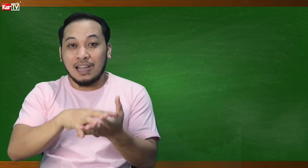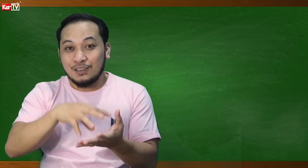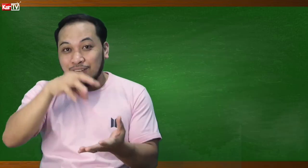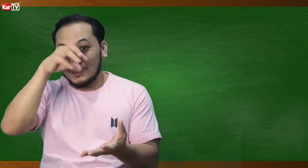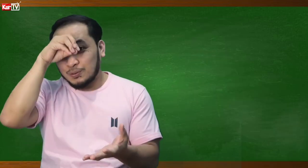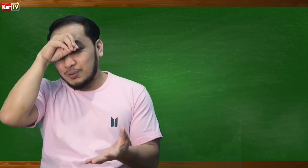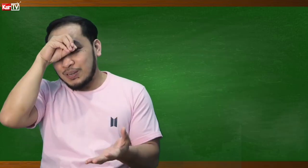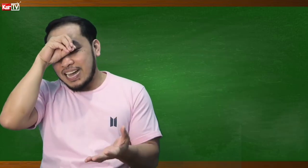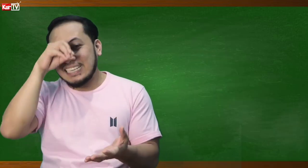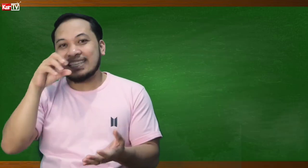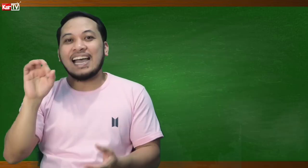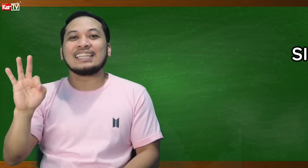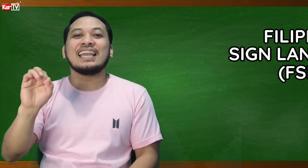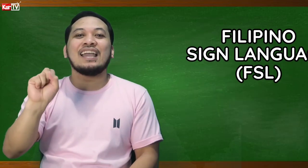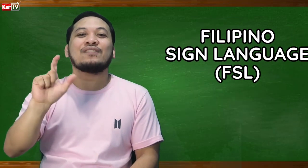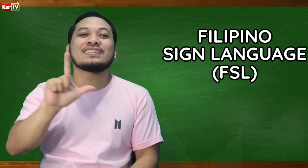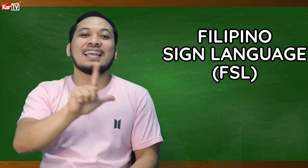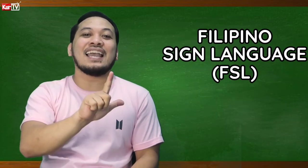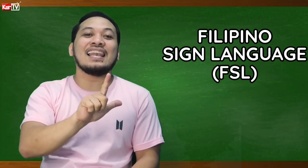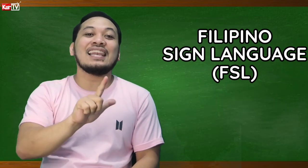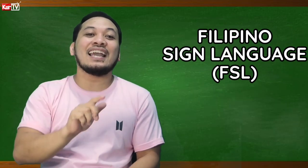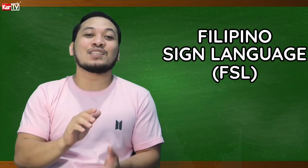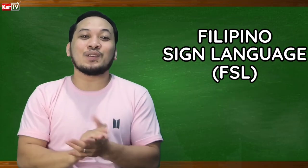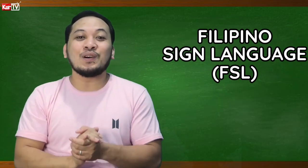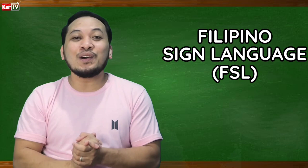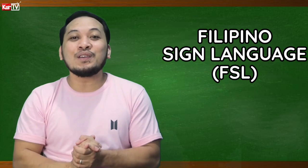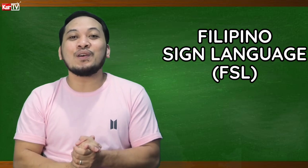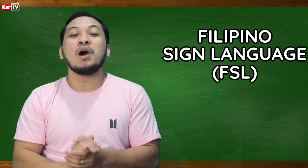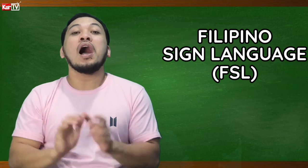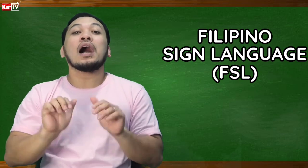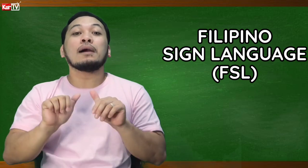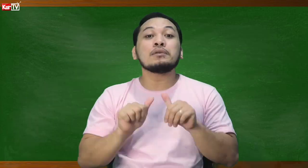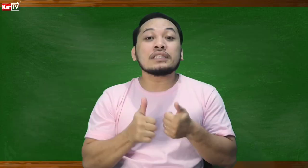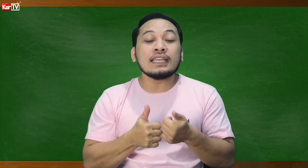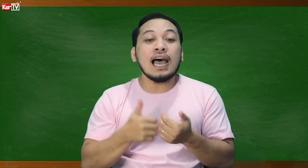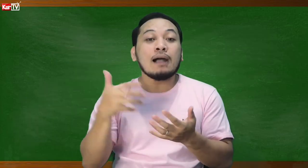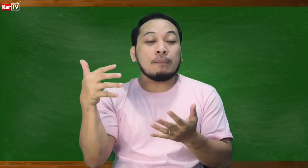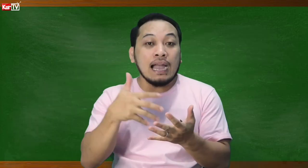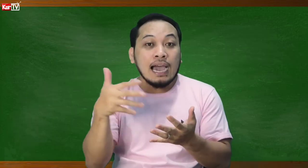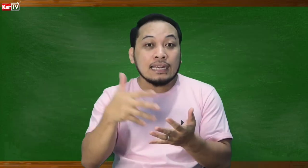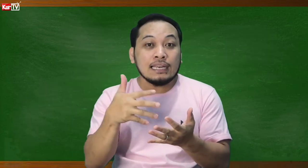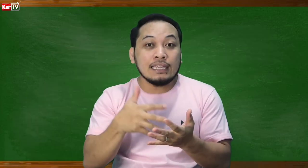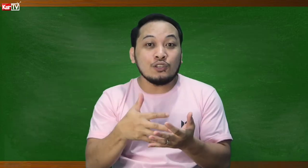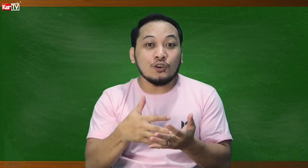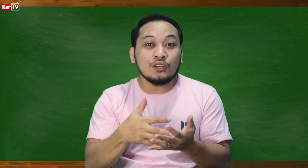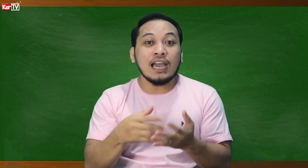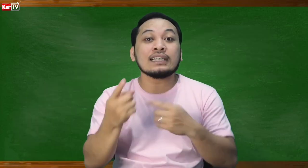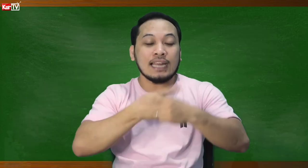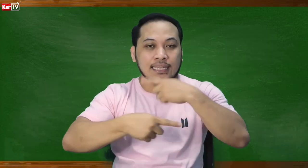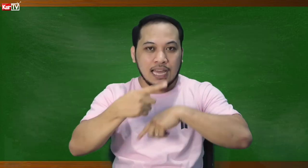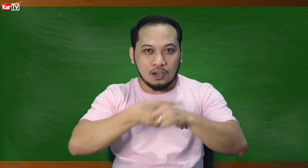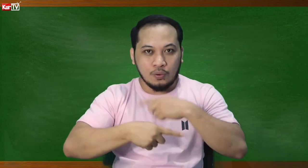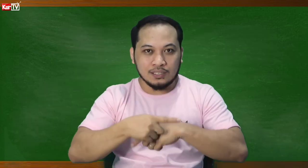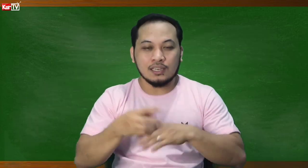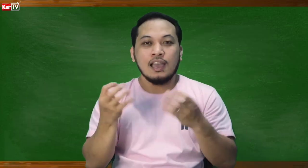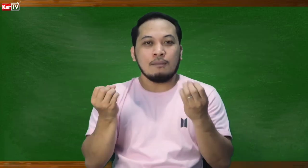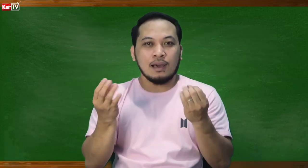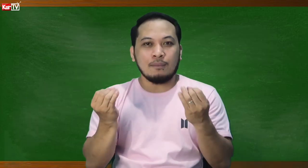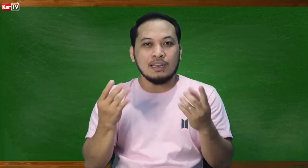kayong natutunan sa ating FSL lesson? O kamusta na ang pag-aaral ninyo ng sign language? Marami na ba